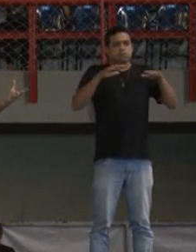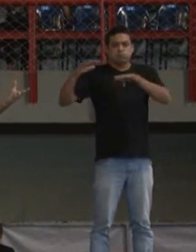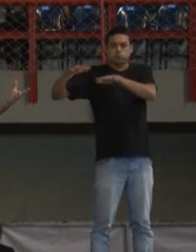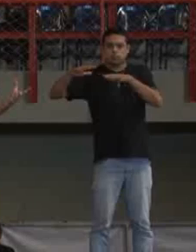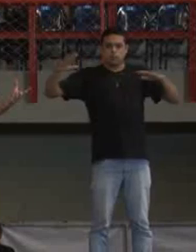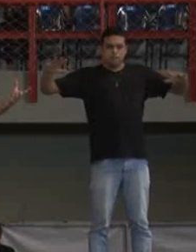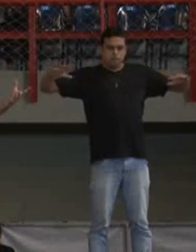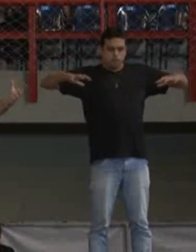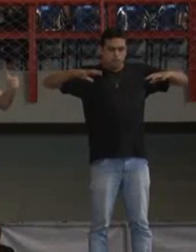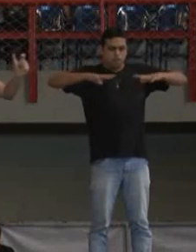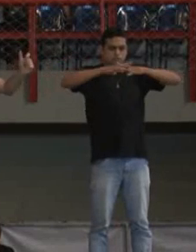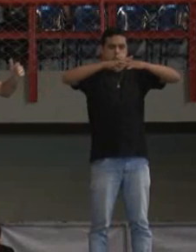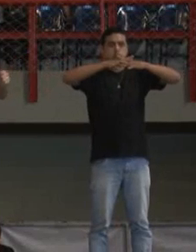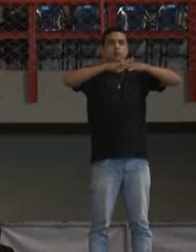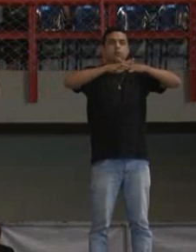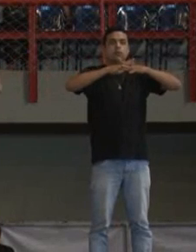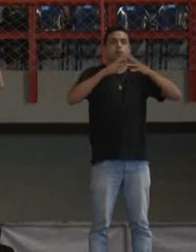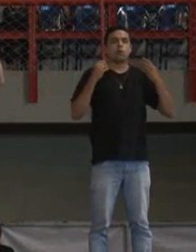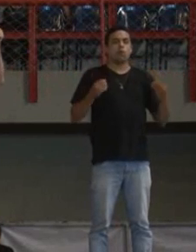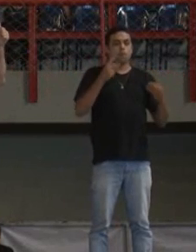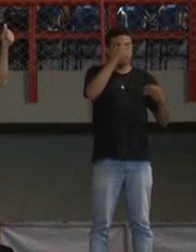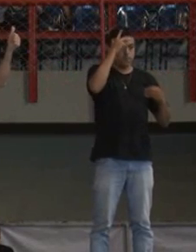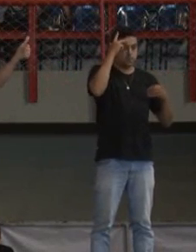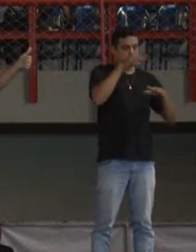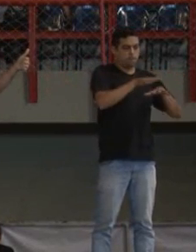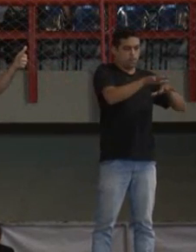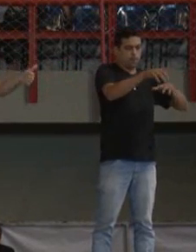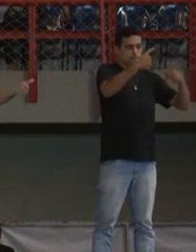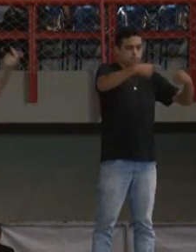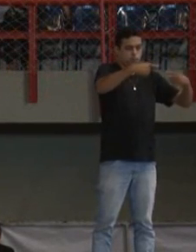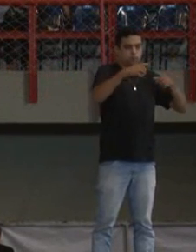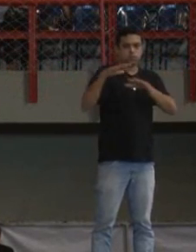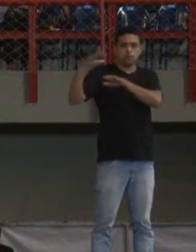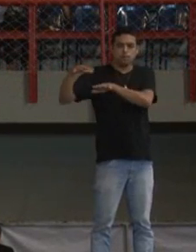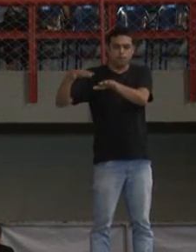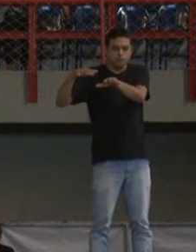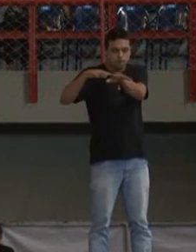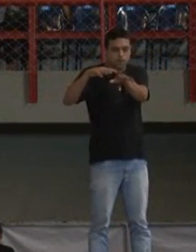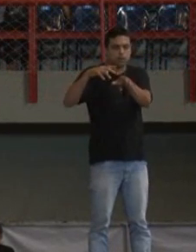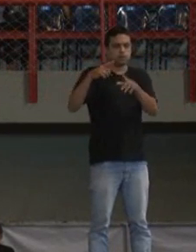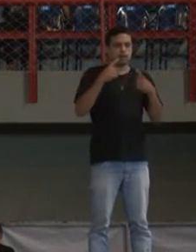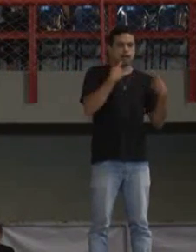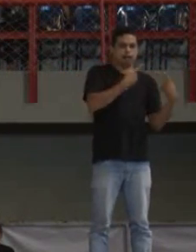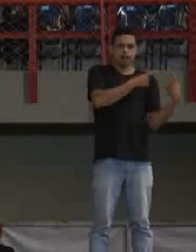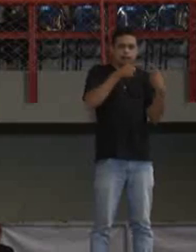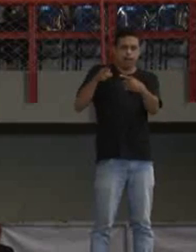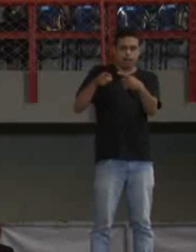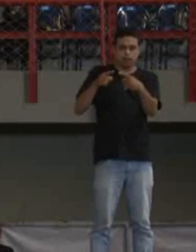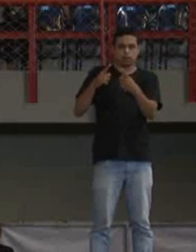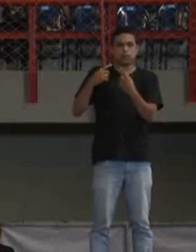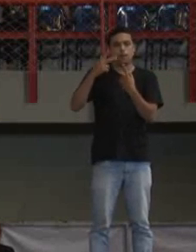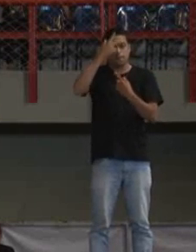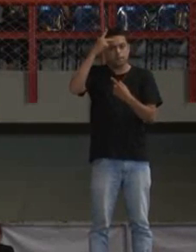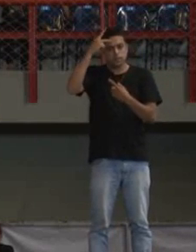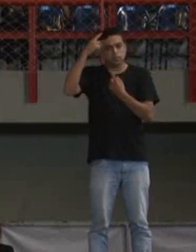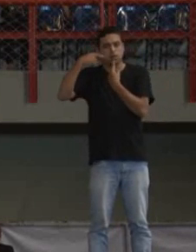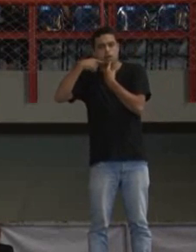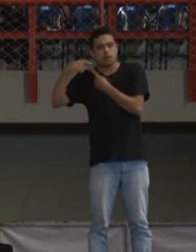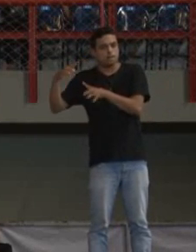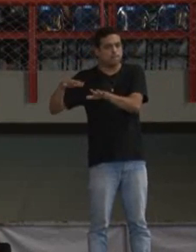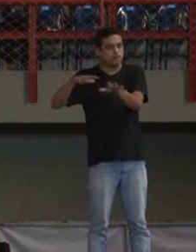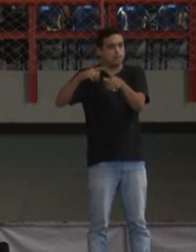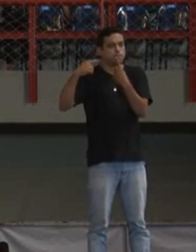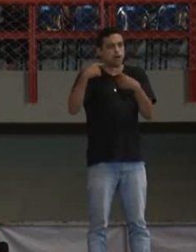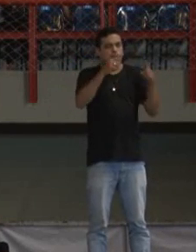confrontando. O pessoal das manifestações políticas criticando o pessoal das manifestações religiosas lá no